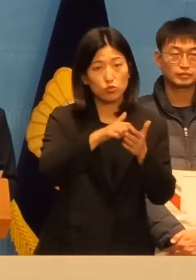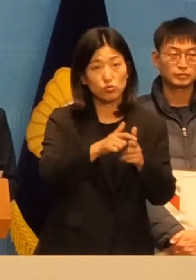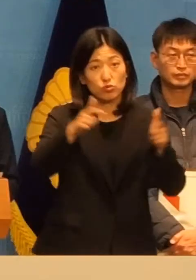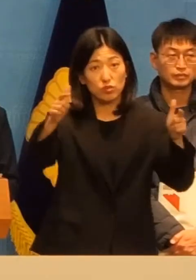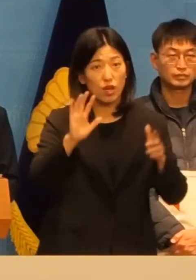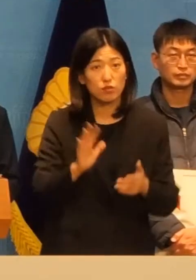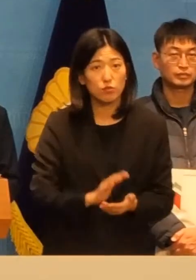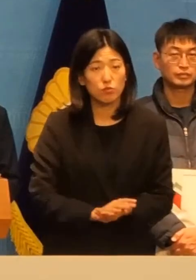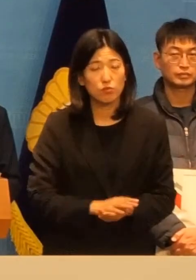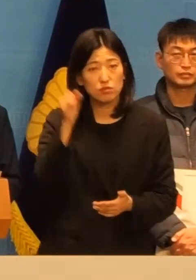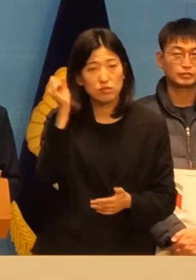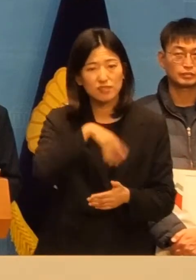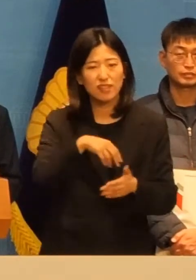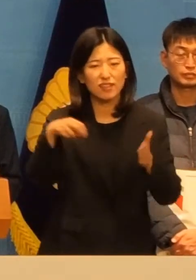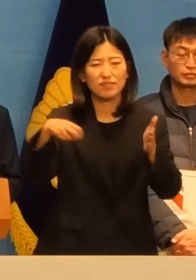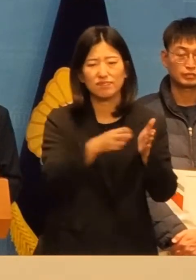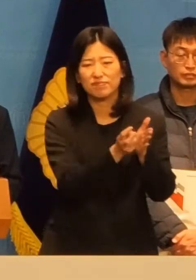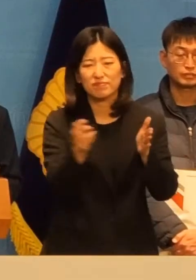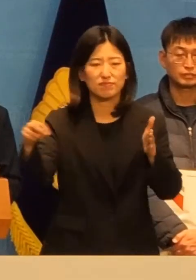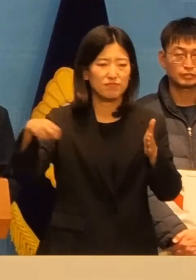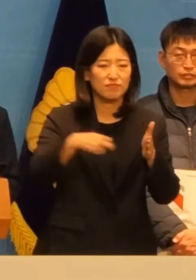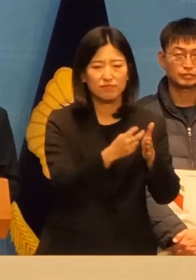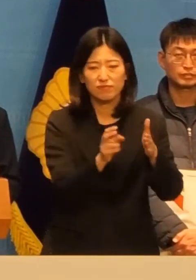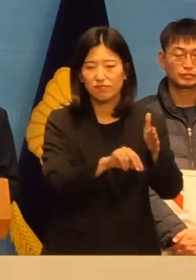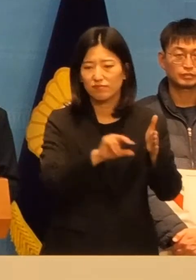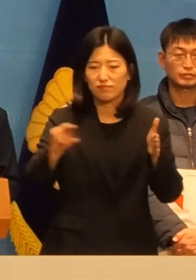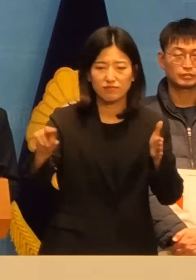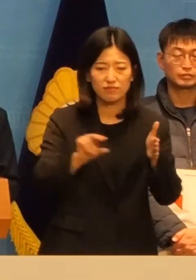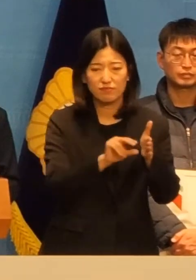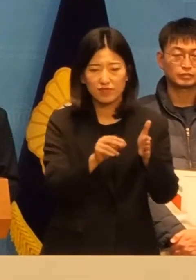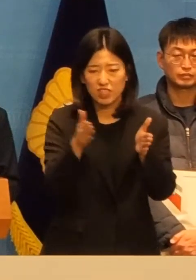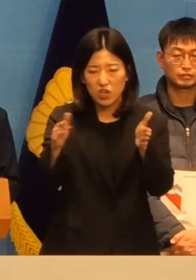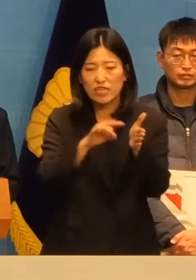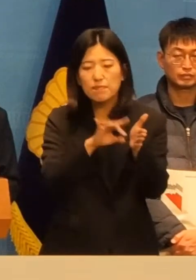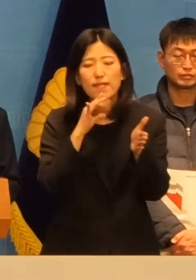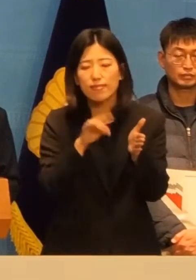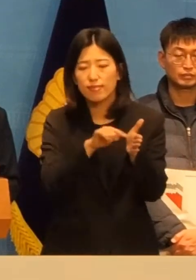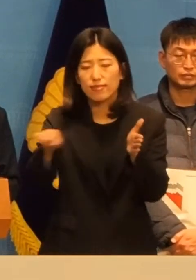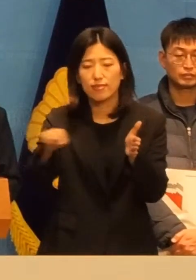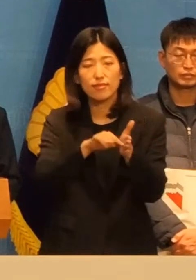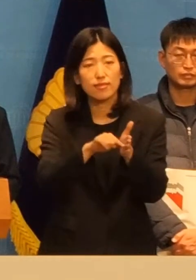이탈하였다. 1호선 증차 양주 동두천 연천